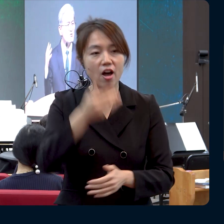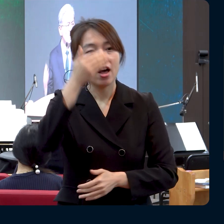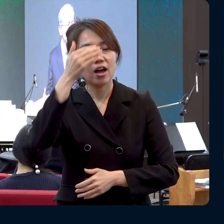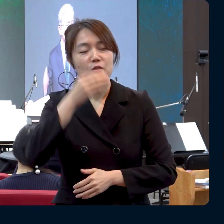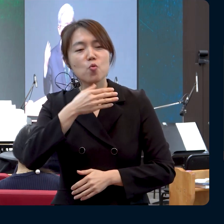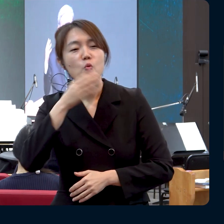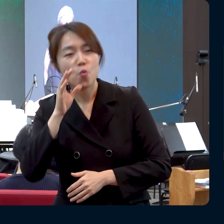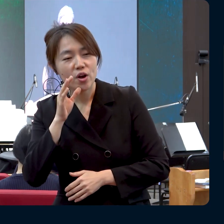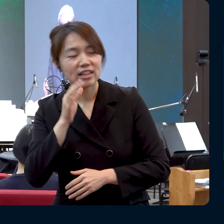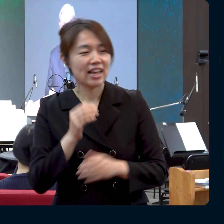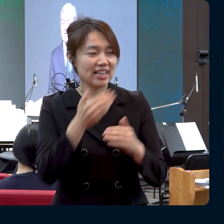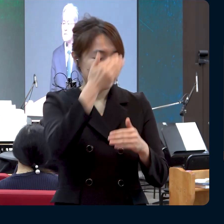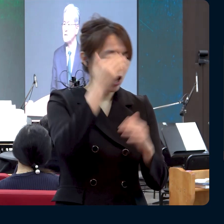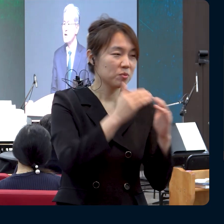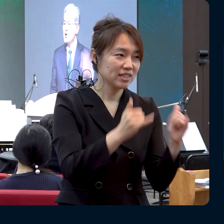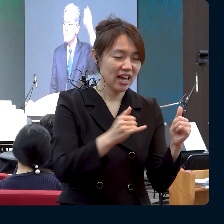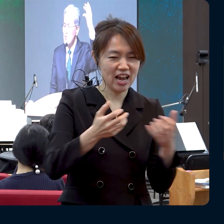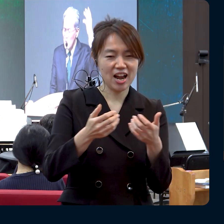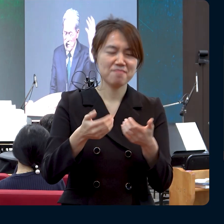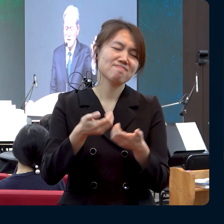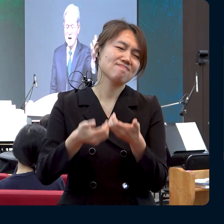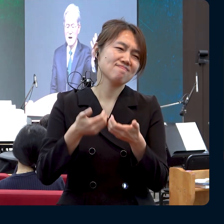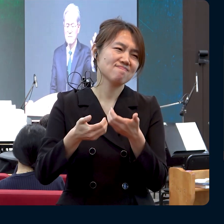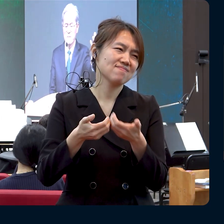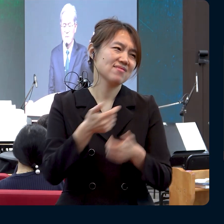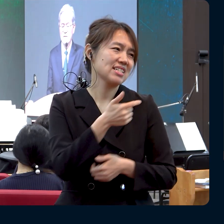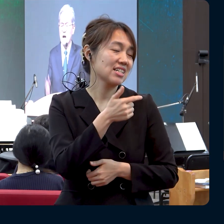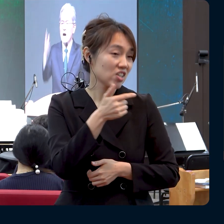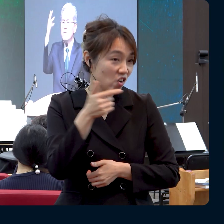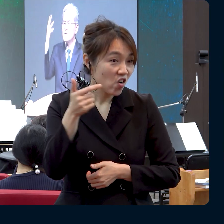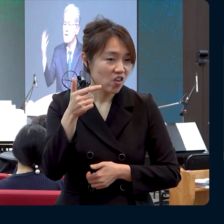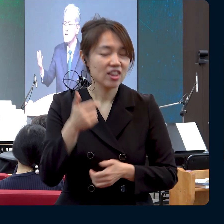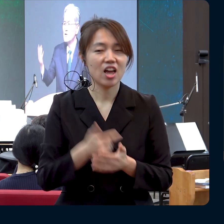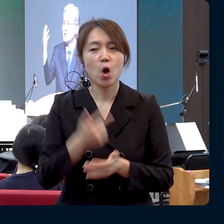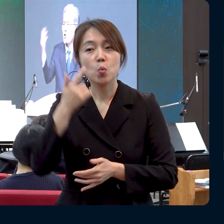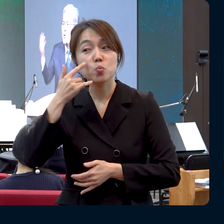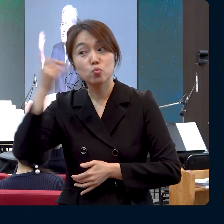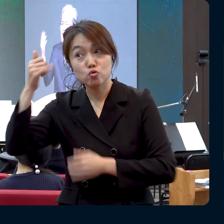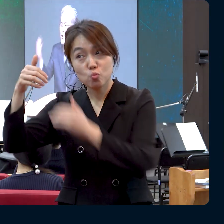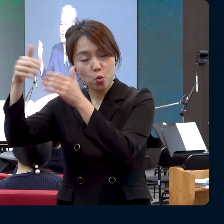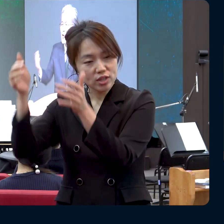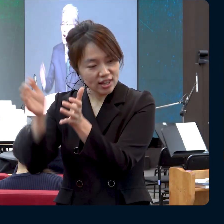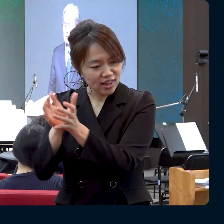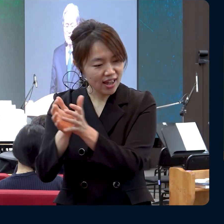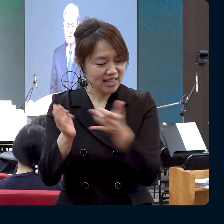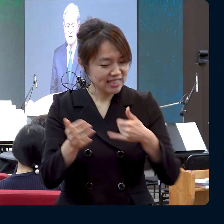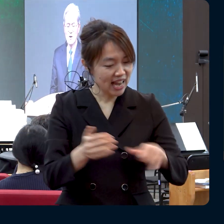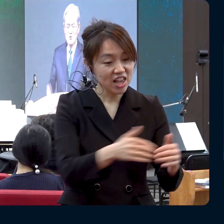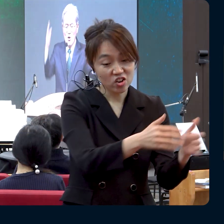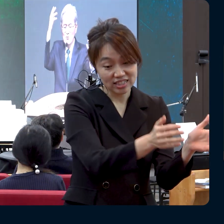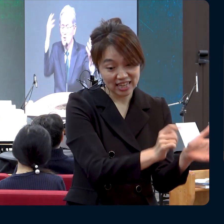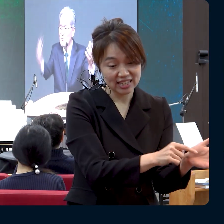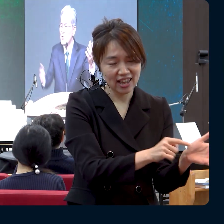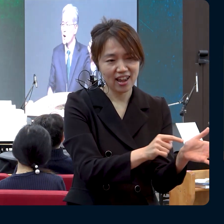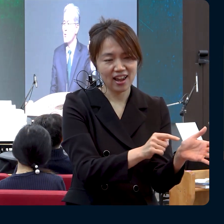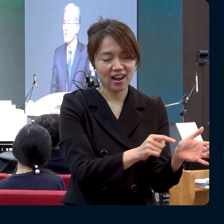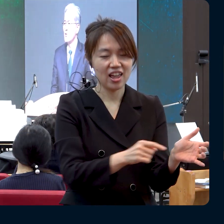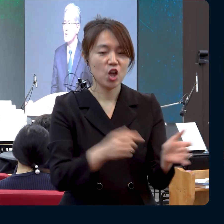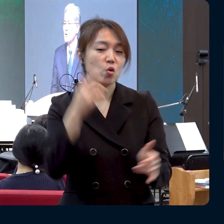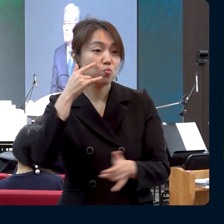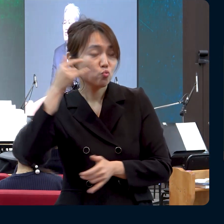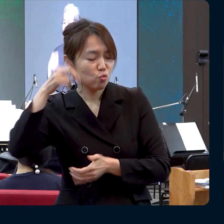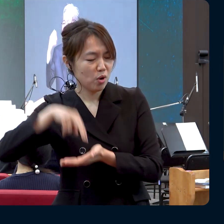주된 원인 중에 하나는요, 부모 세대가 다음 세대를 너무 걱정하고 너무